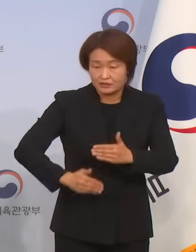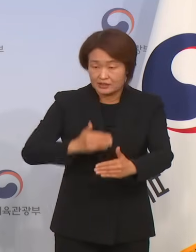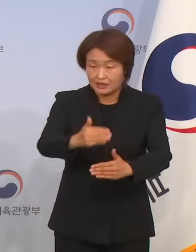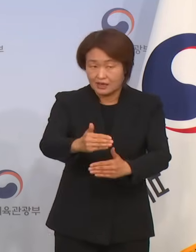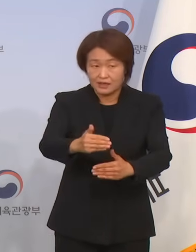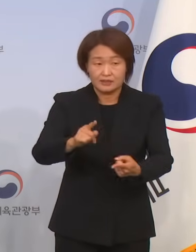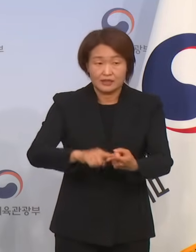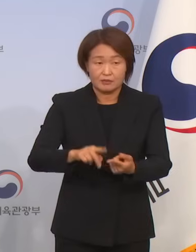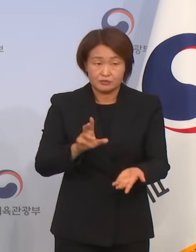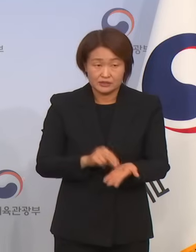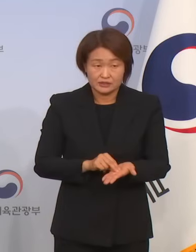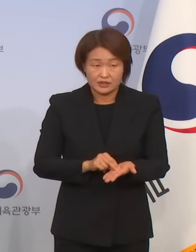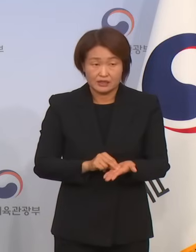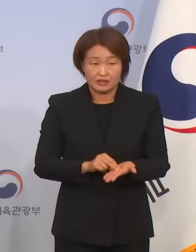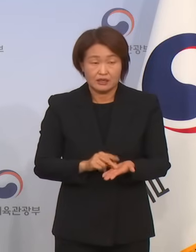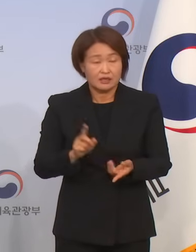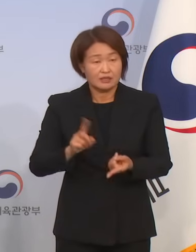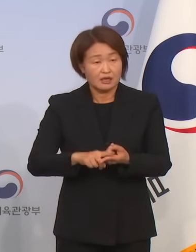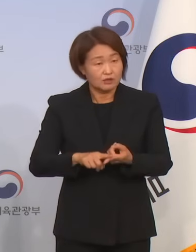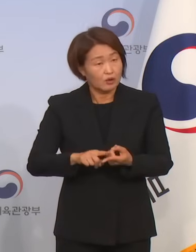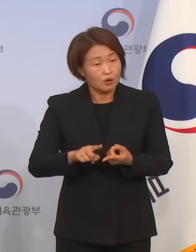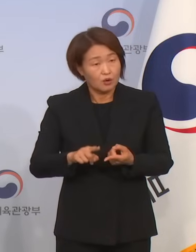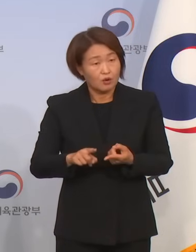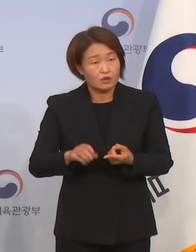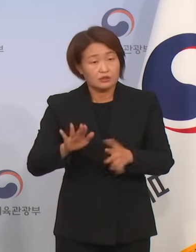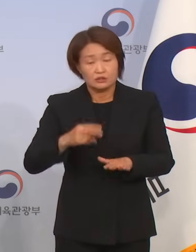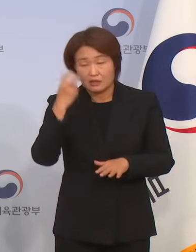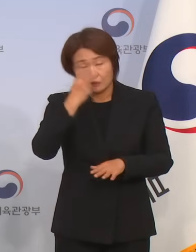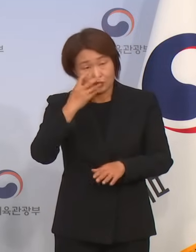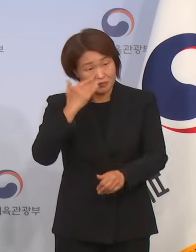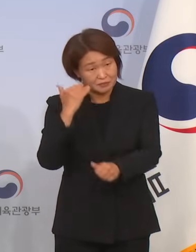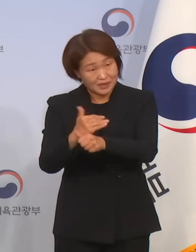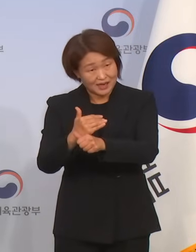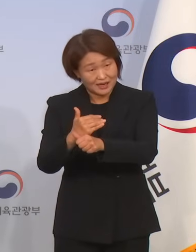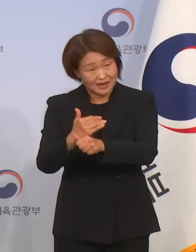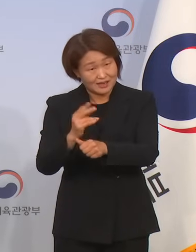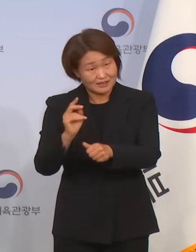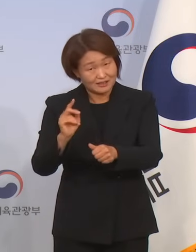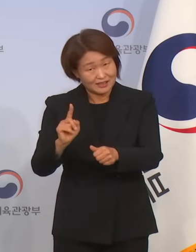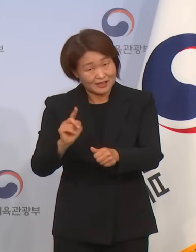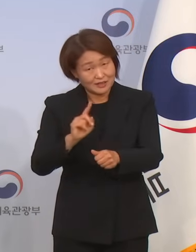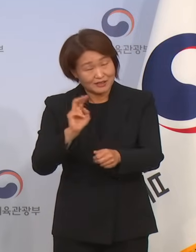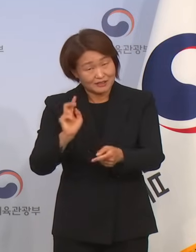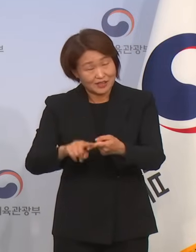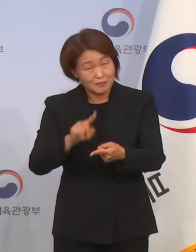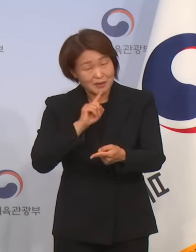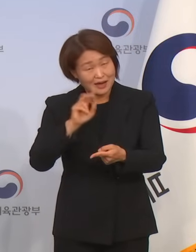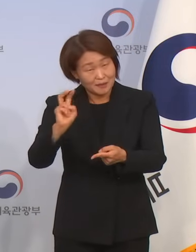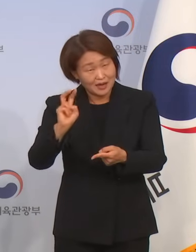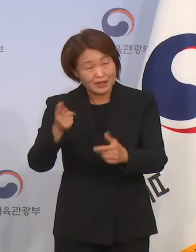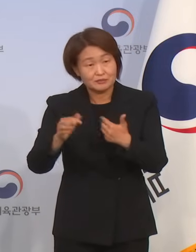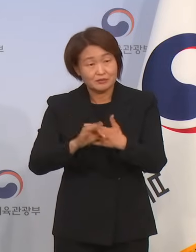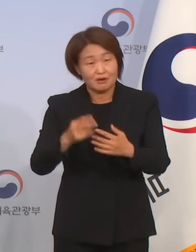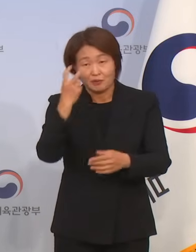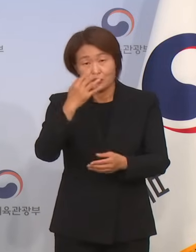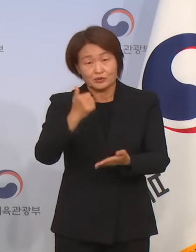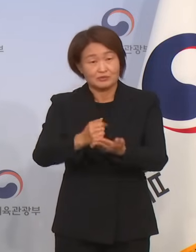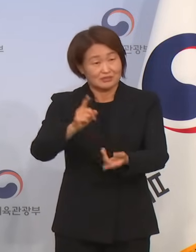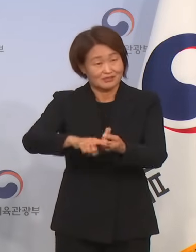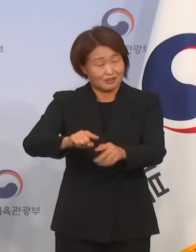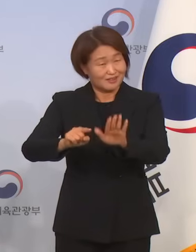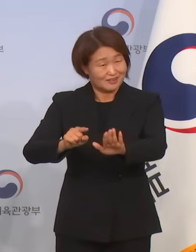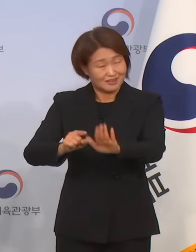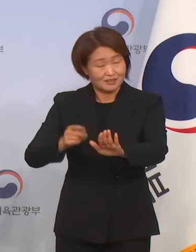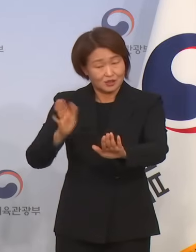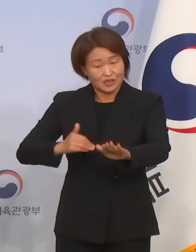하자를 치유할 수 있는 방안을 강구하도록 했는데 그게 뭐 감독 해임에 대해서 말씀을 하시는 건지 아니면은 그 뭐 감독은 그대로 유지가